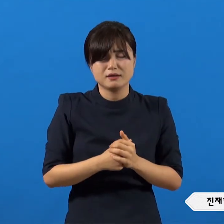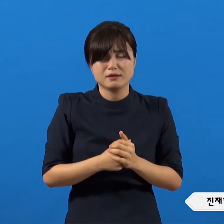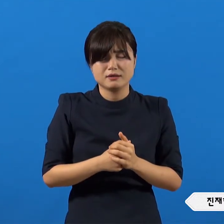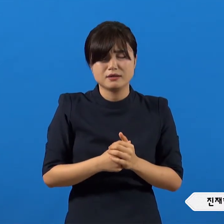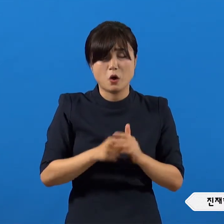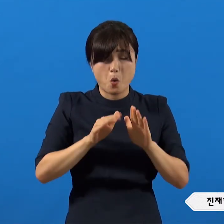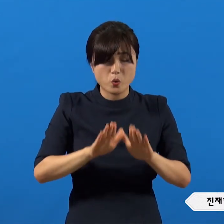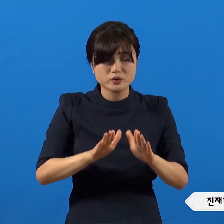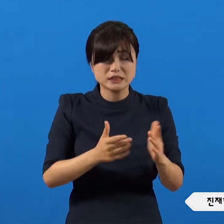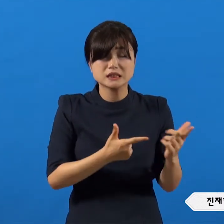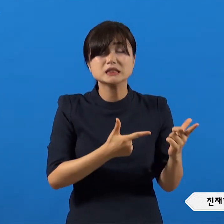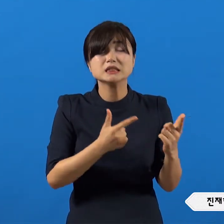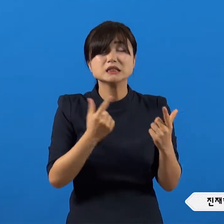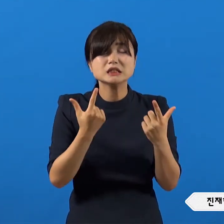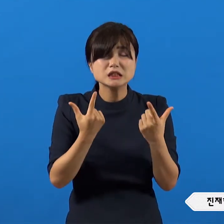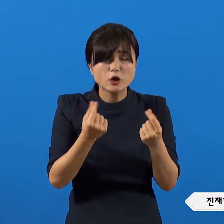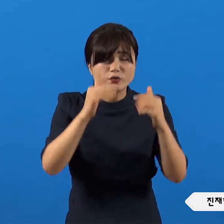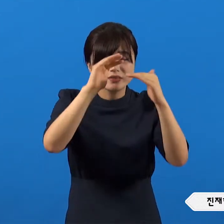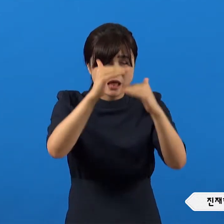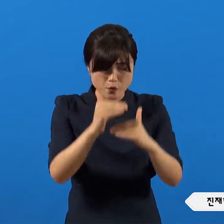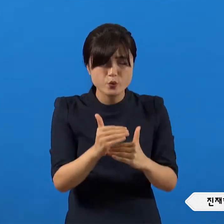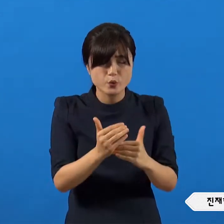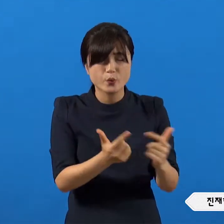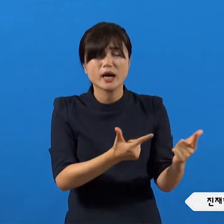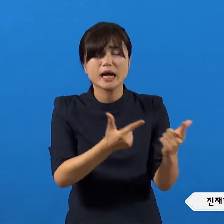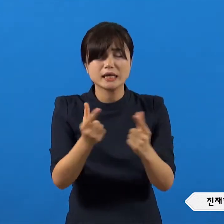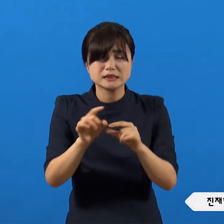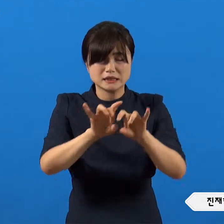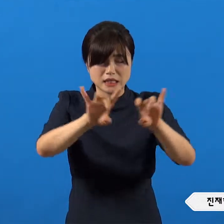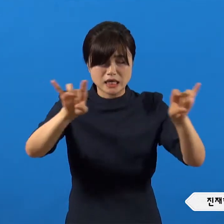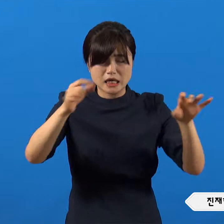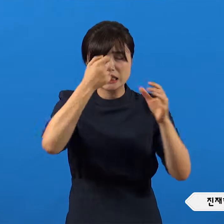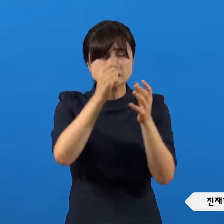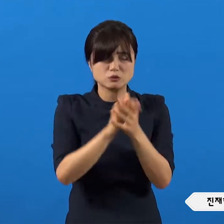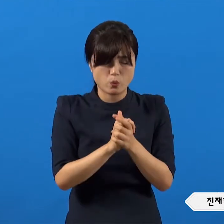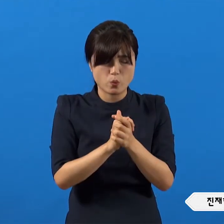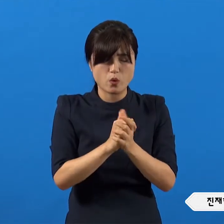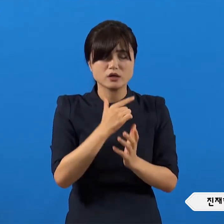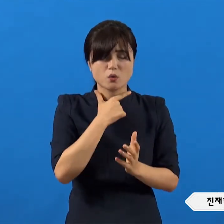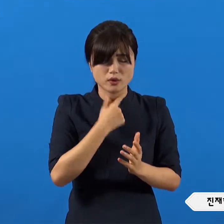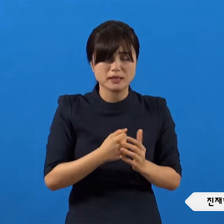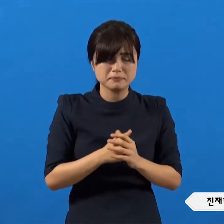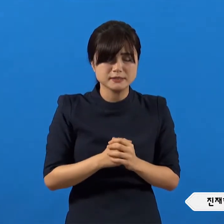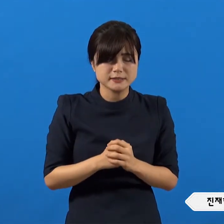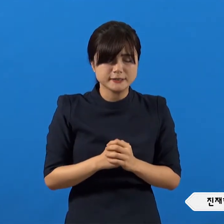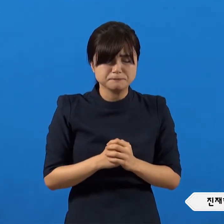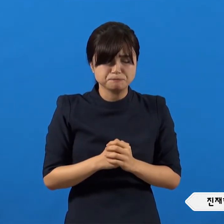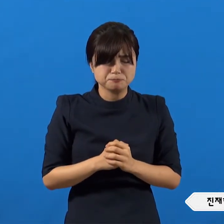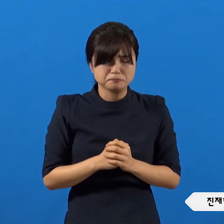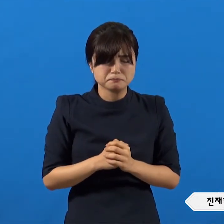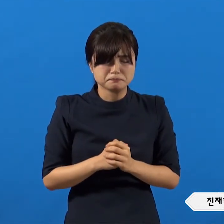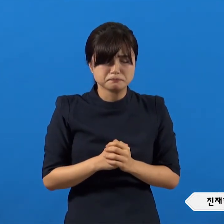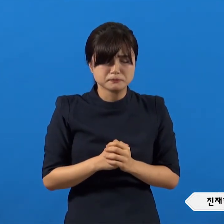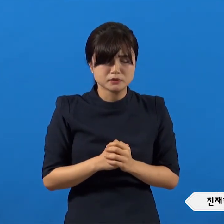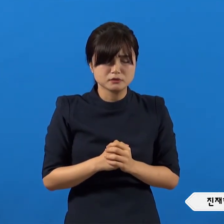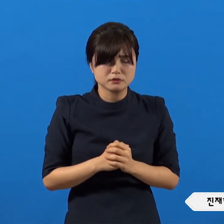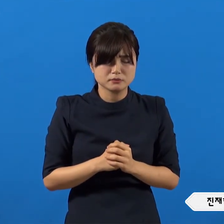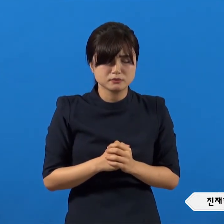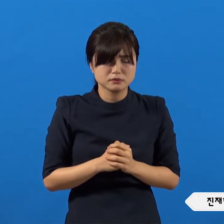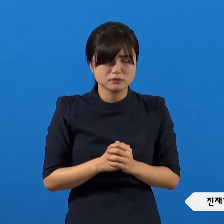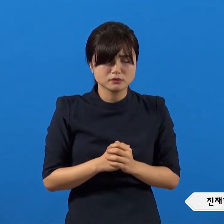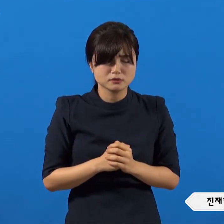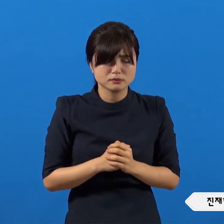그렇게 주님 앞에 함께 기도하며 나아가겠습니다. 우리 같이 한번 기도하십시다. 주님,